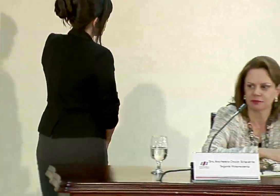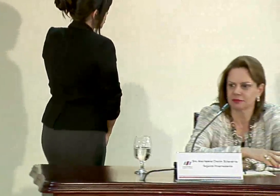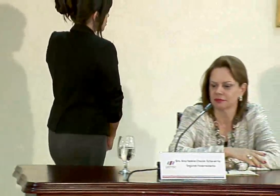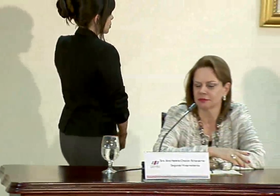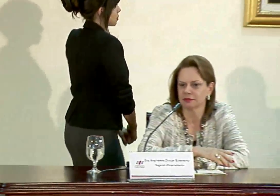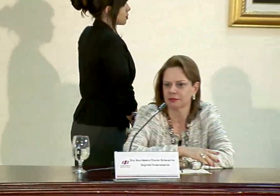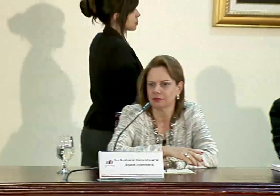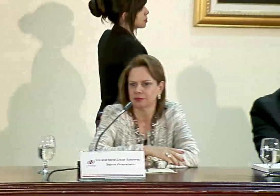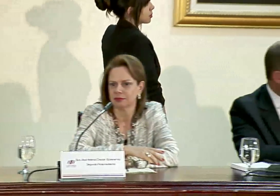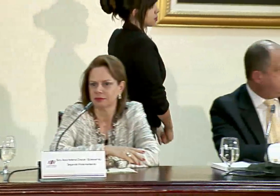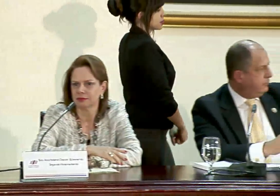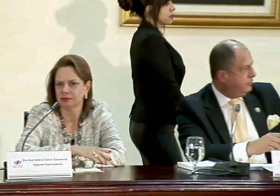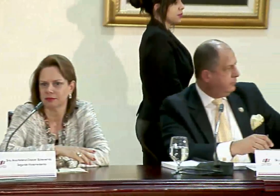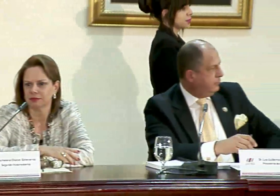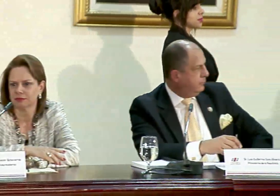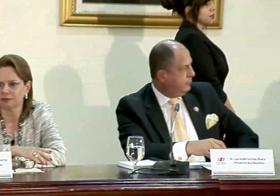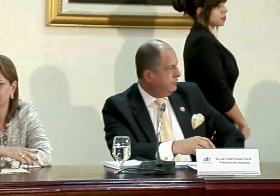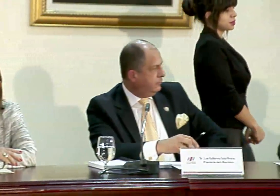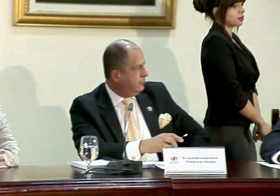Gracias.